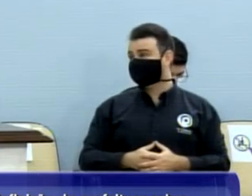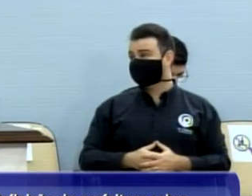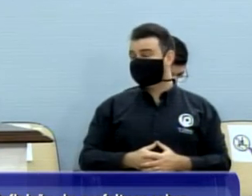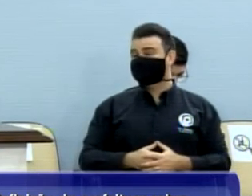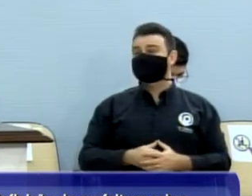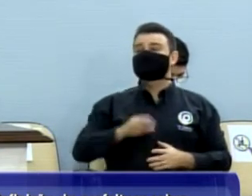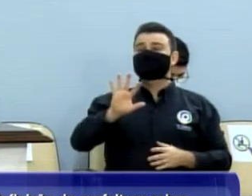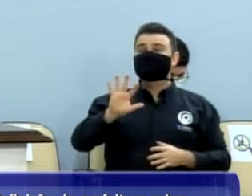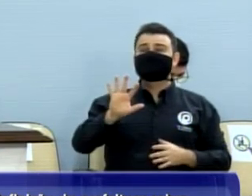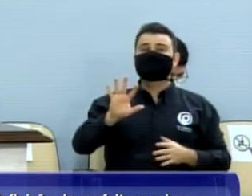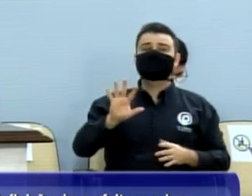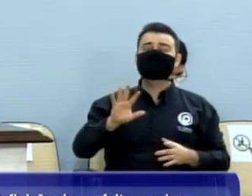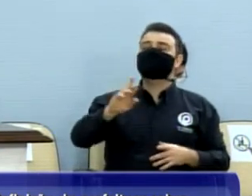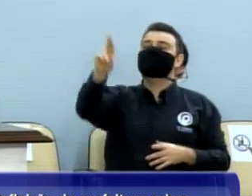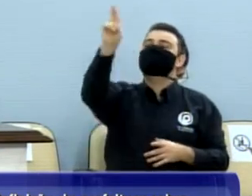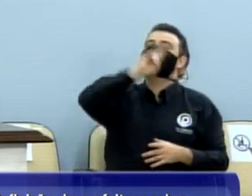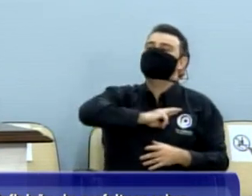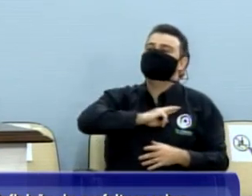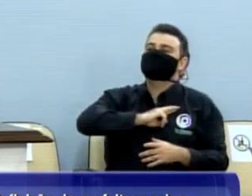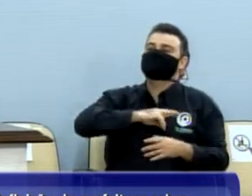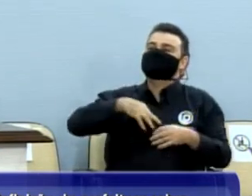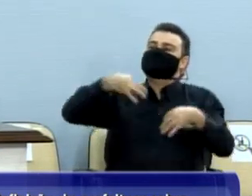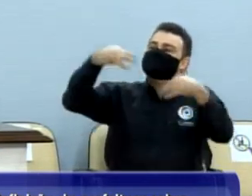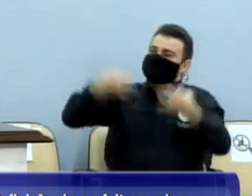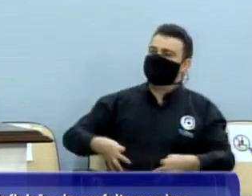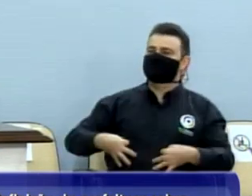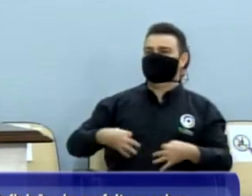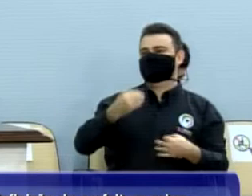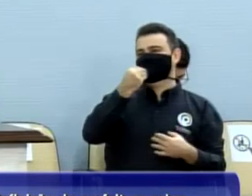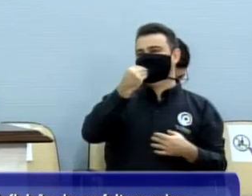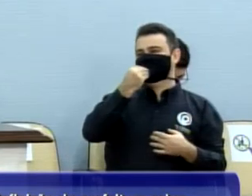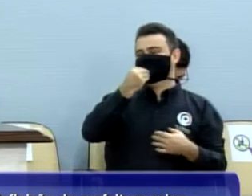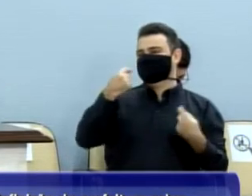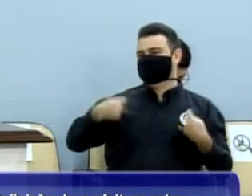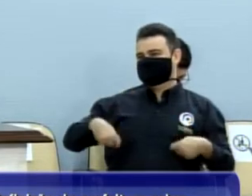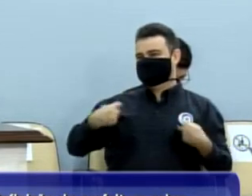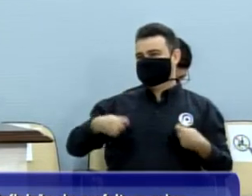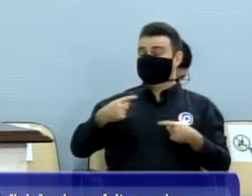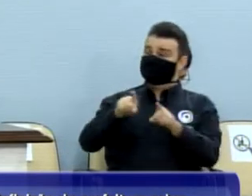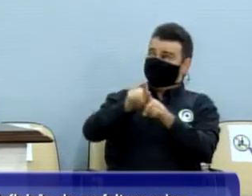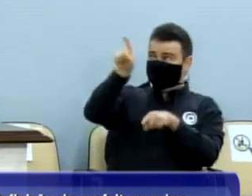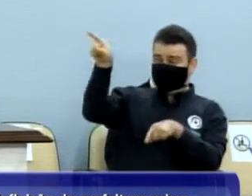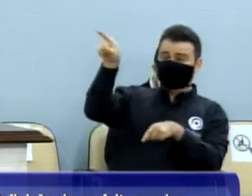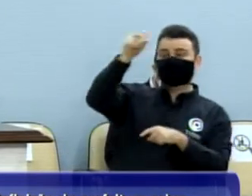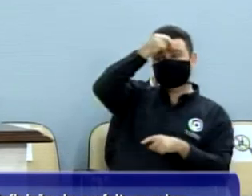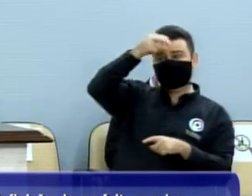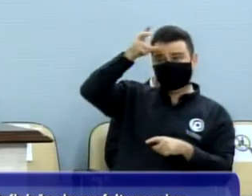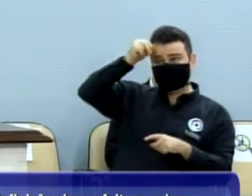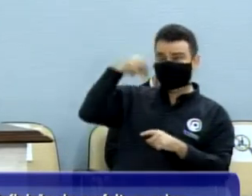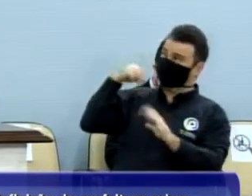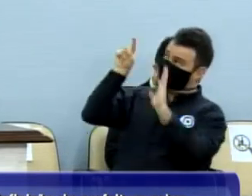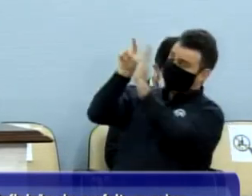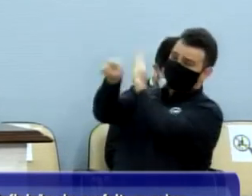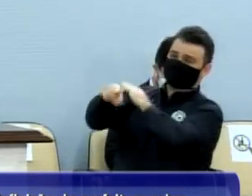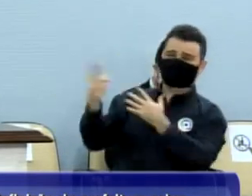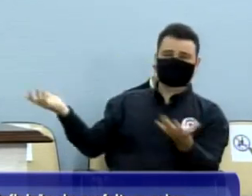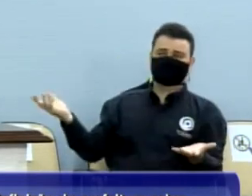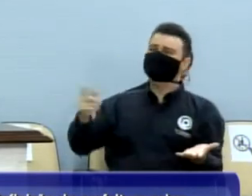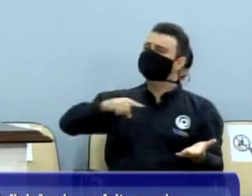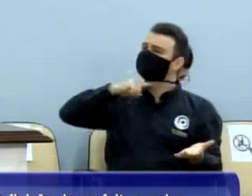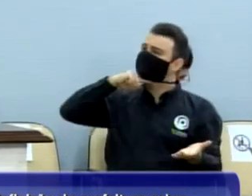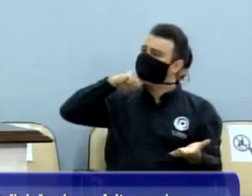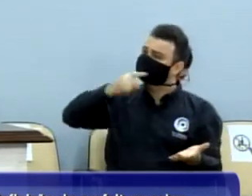uma resposta mais concreta. E vindo de quem? E vindo do prefeito. Não adianta mais a gente